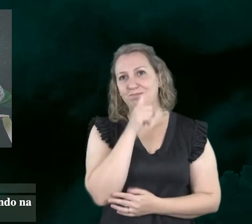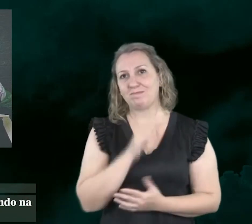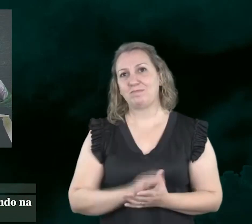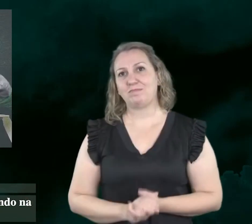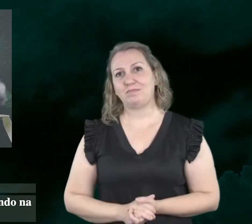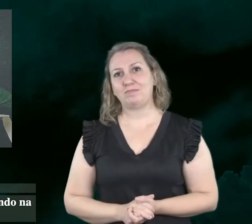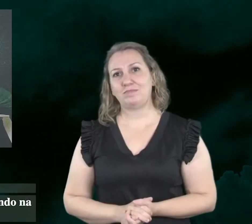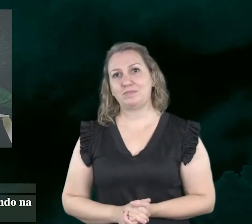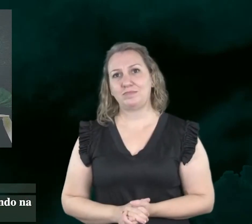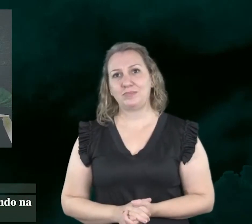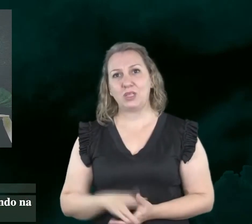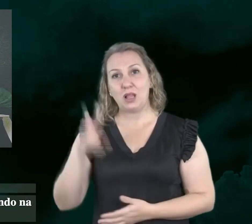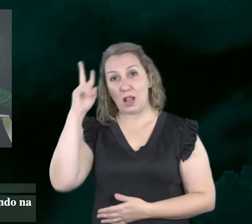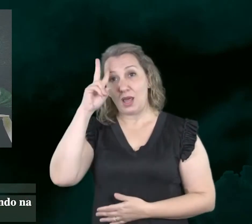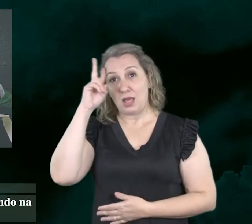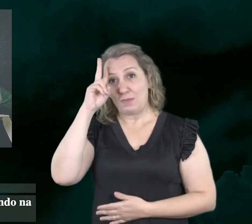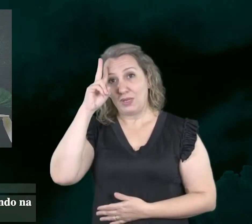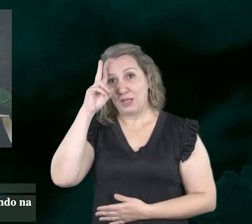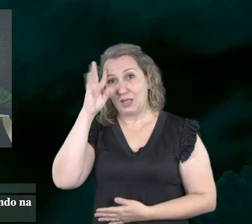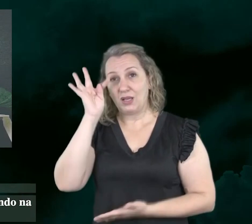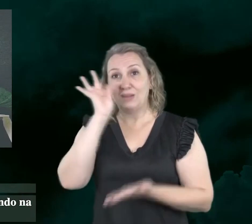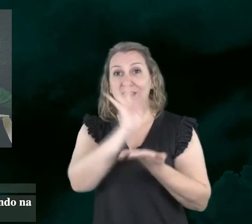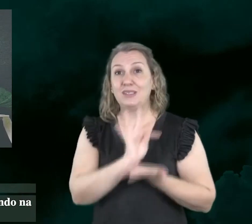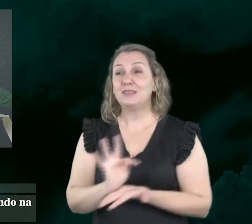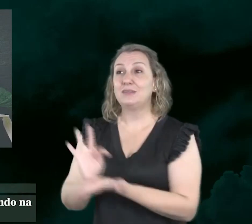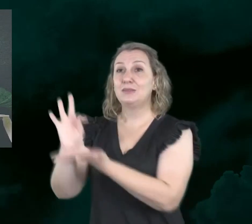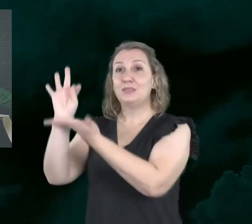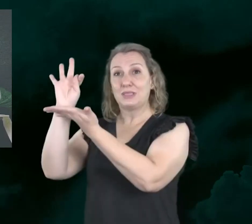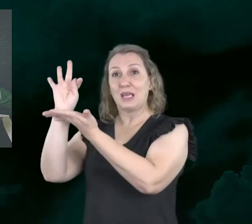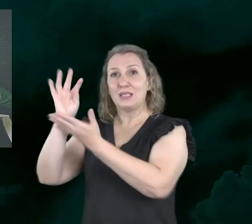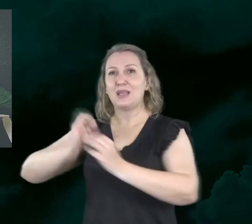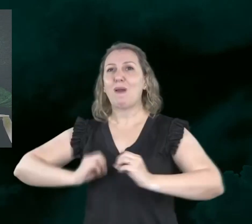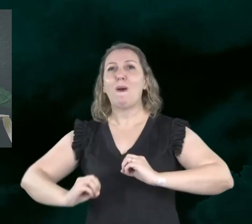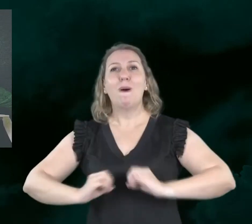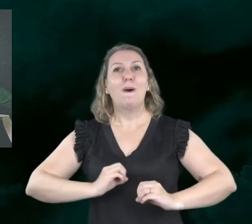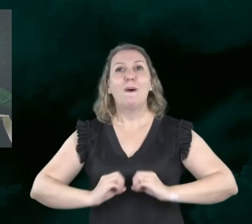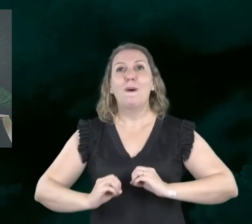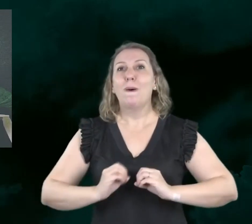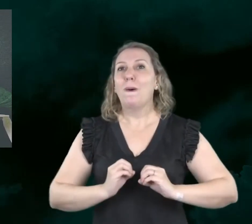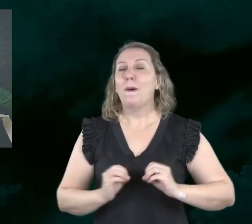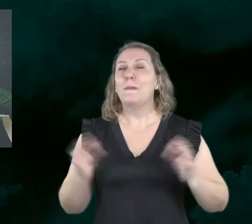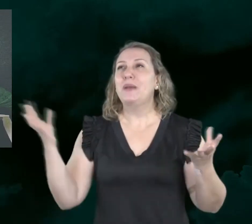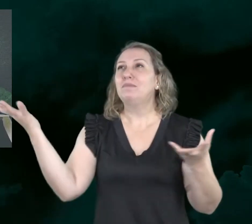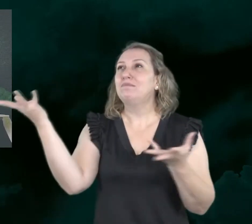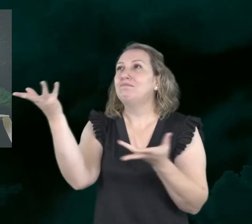pela obra de fé, obra tremenda de fé, que os fez